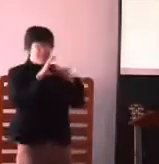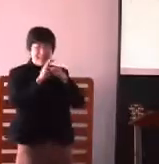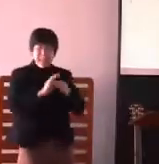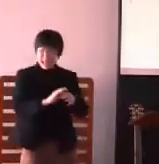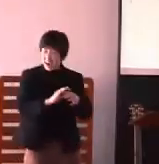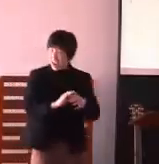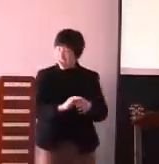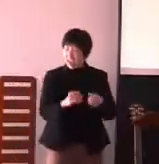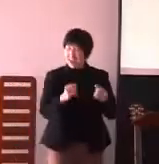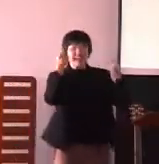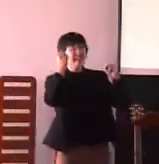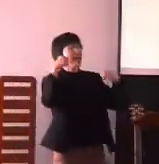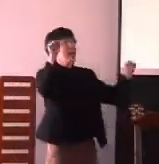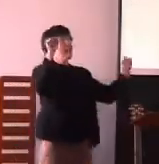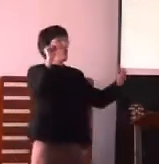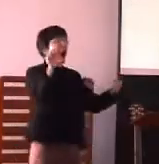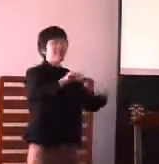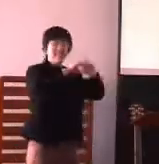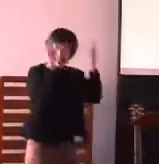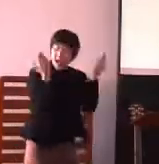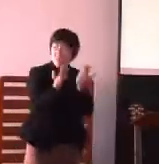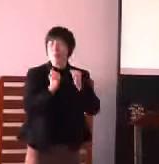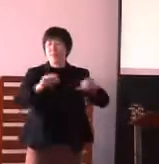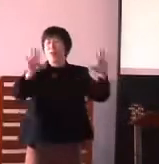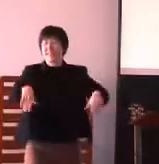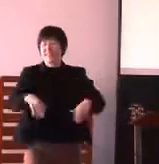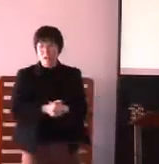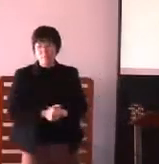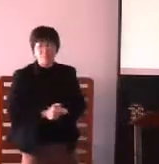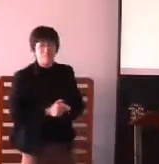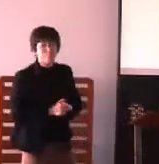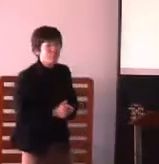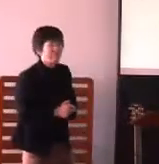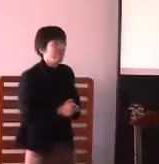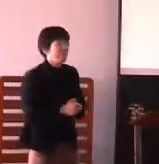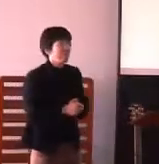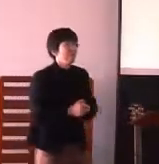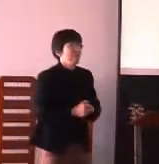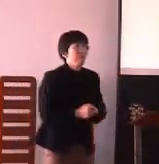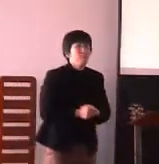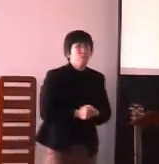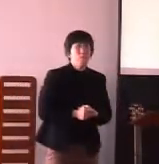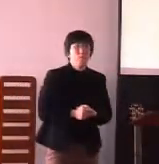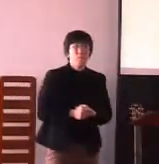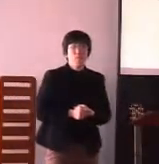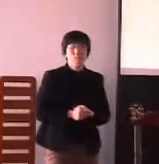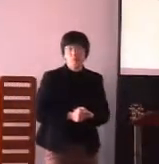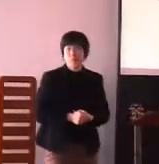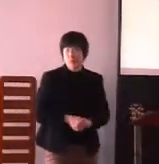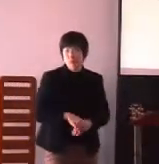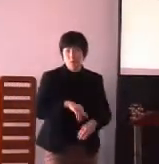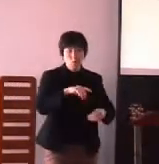劇は全部モノマネができたのでできました。うん、高校の時